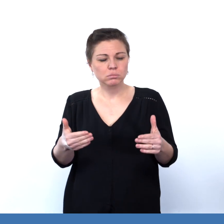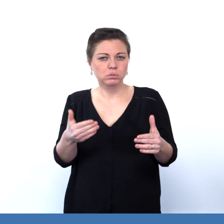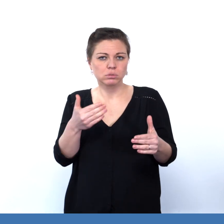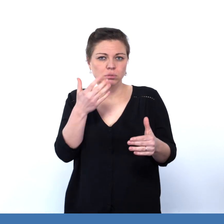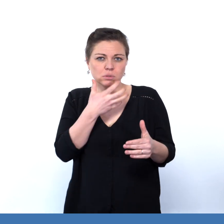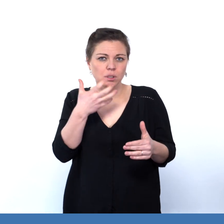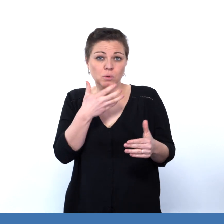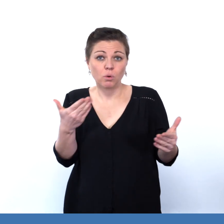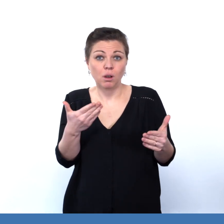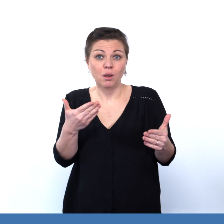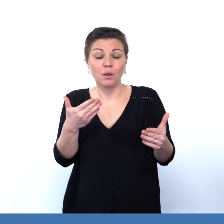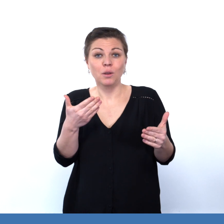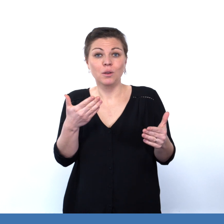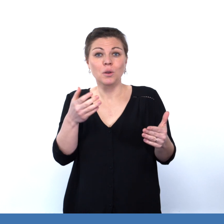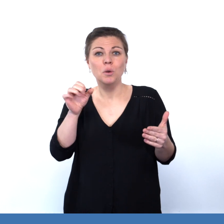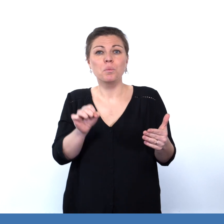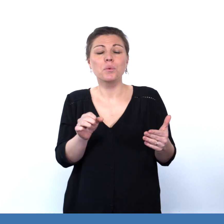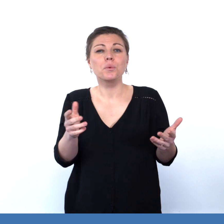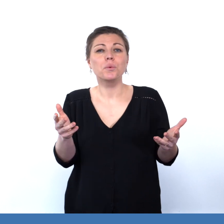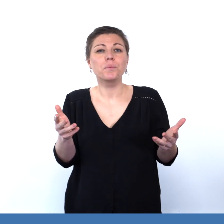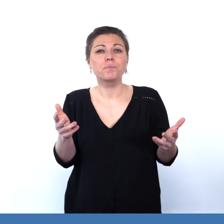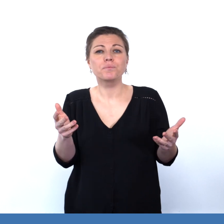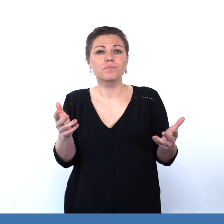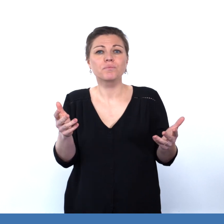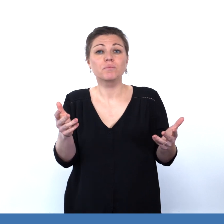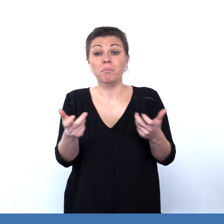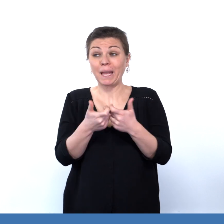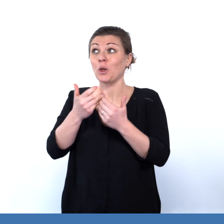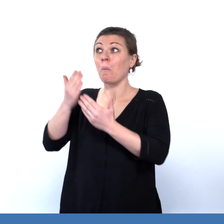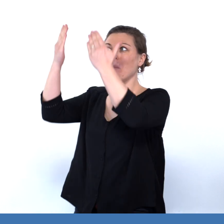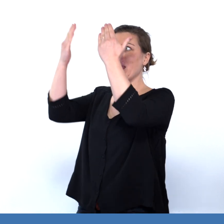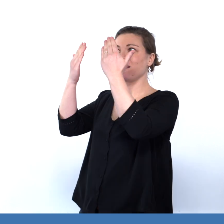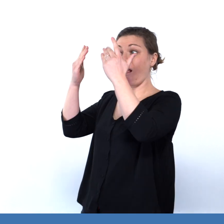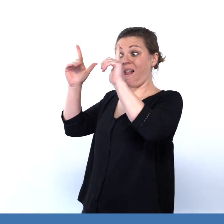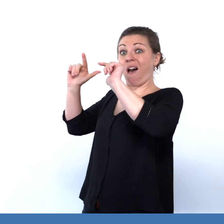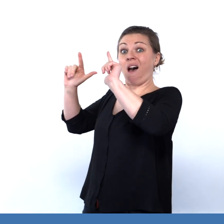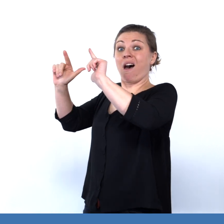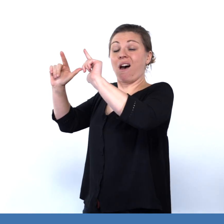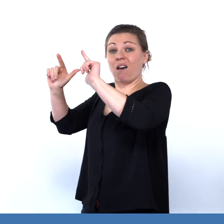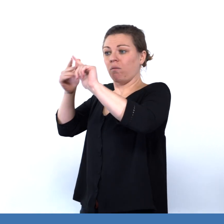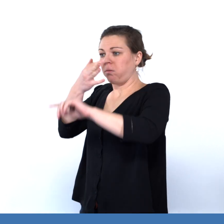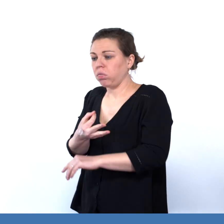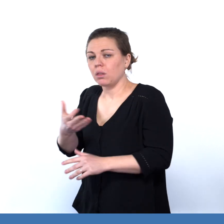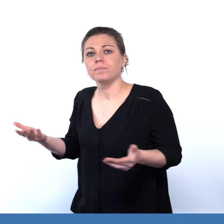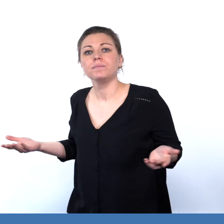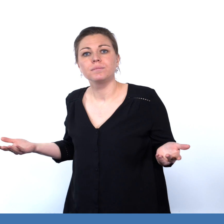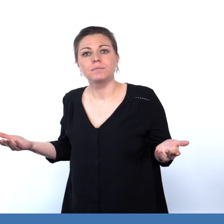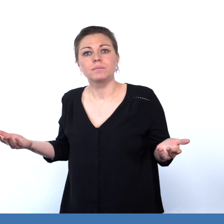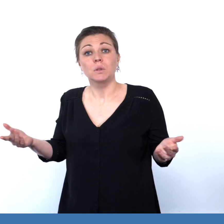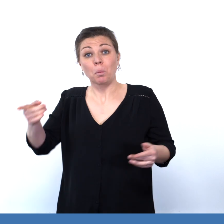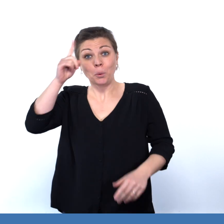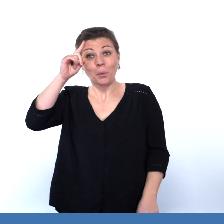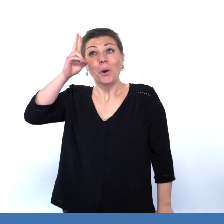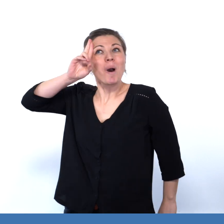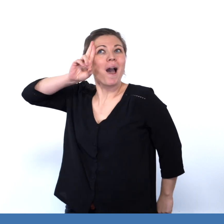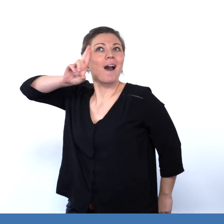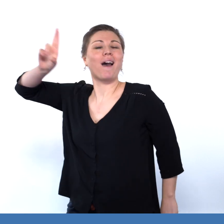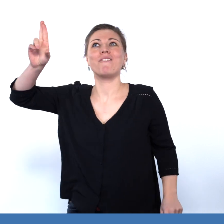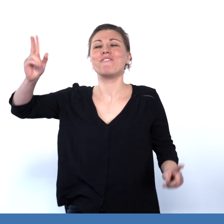de nous faire passer au travers, de louper la bénédiction. En fait, on est le plus grand briseur de rêves de nos vies, c'est